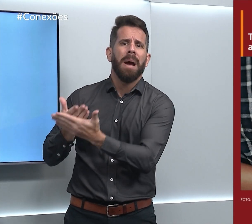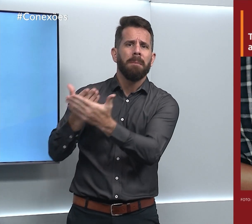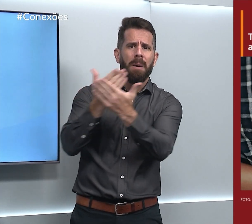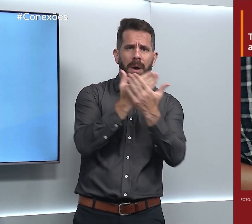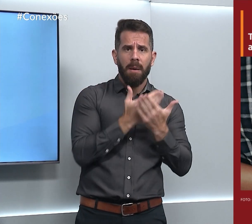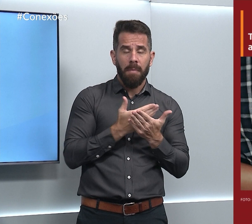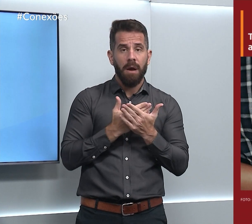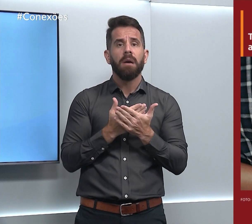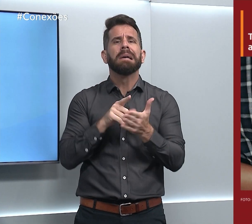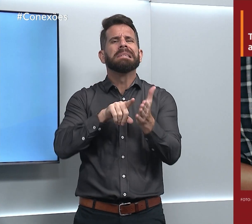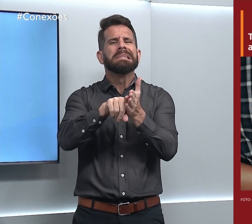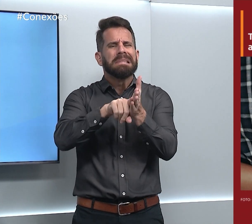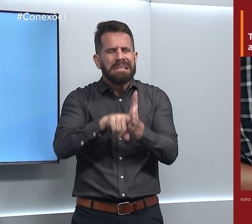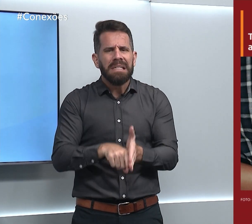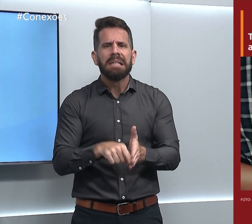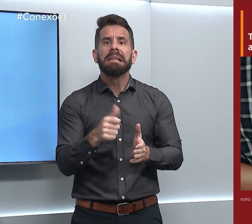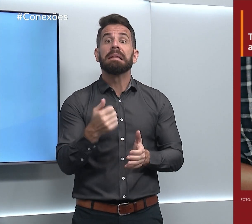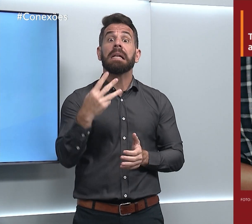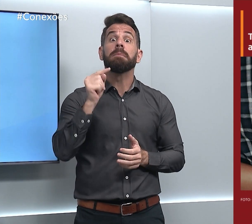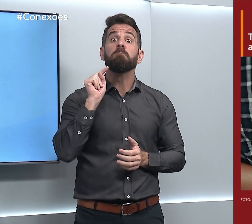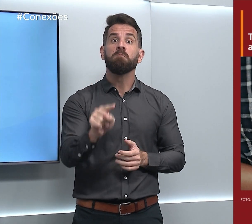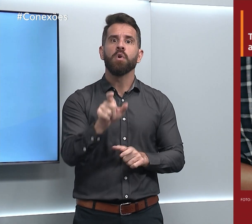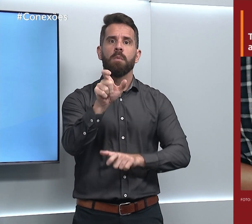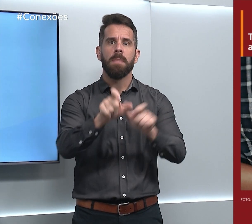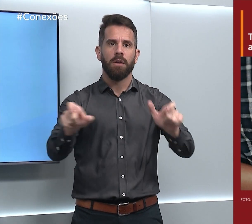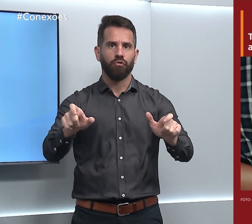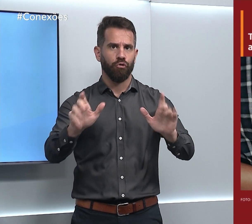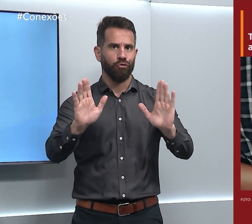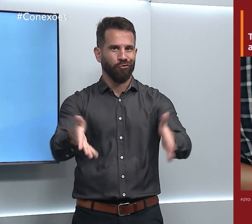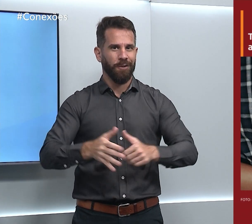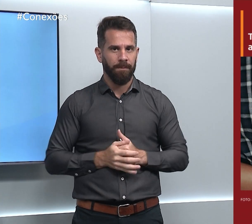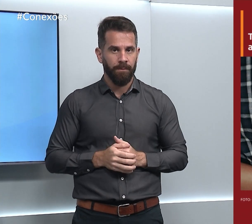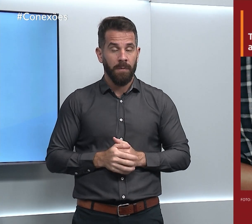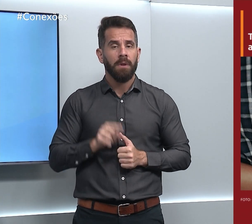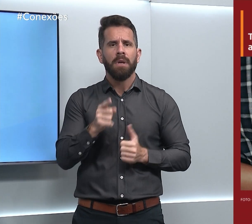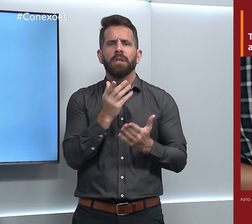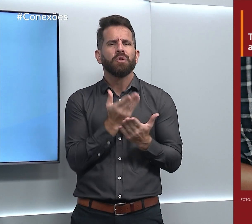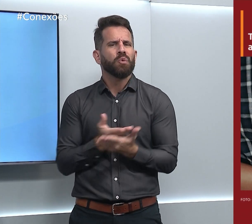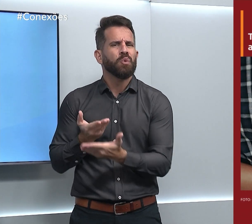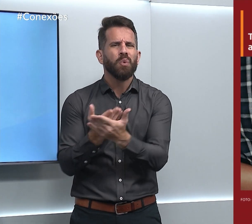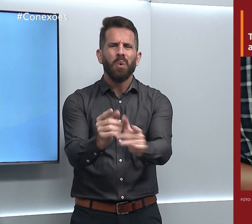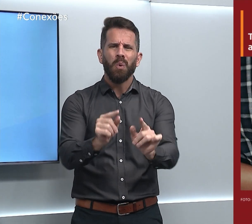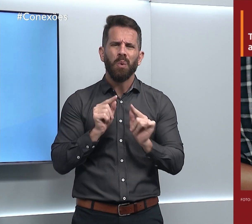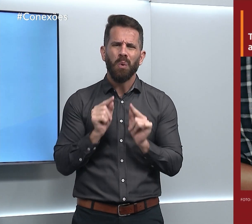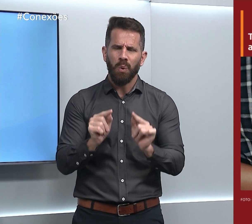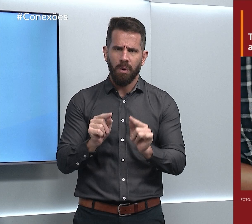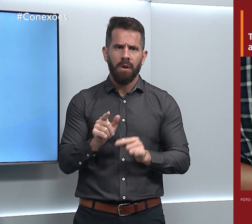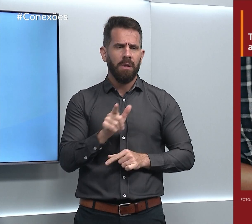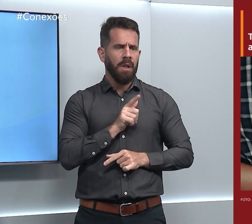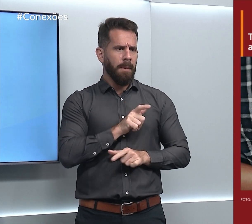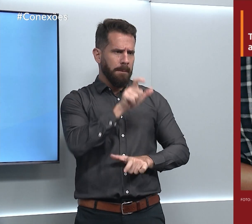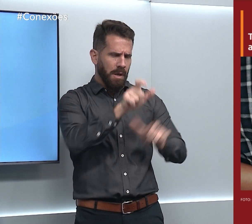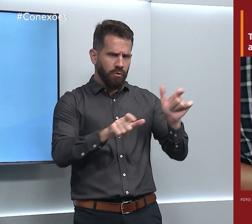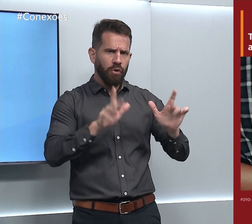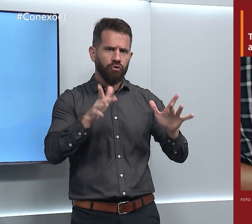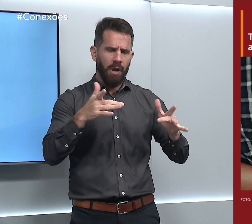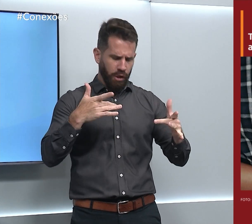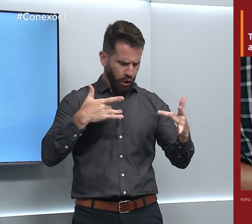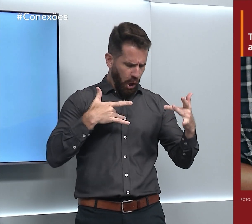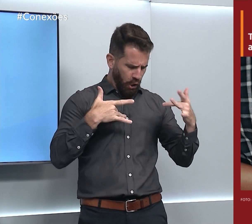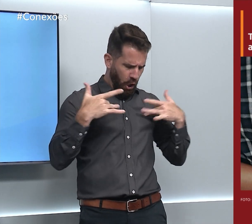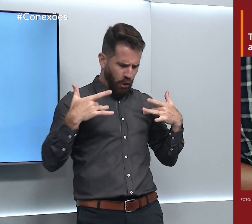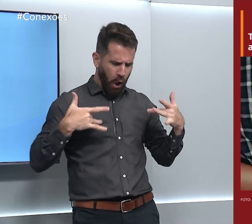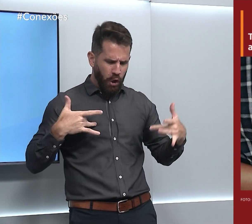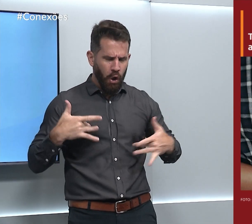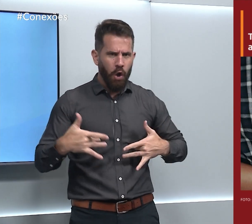mil pessoas. Esses estudos compararam os indivíduos que receberam toque físico àqueles que